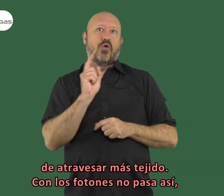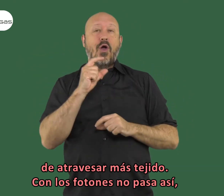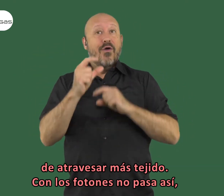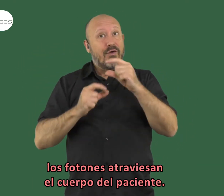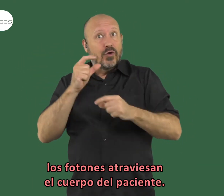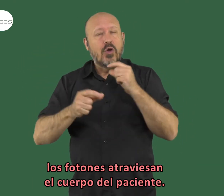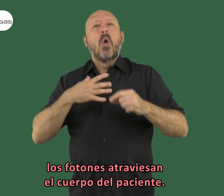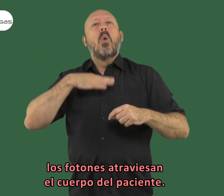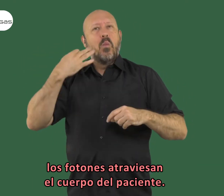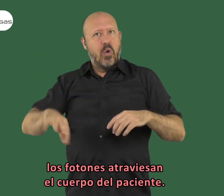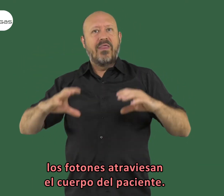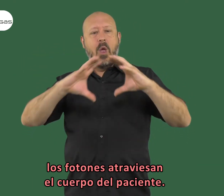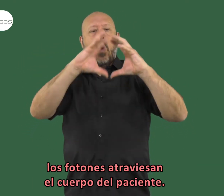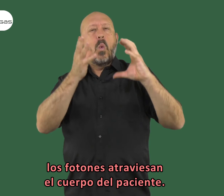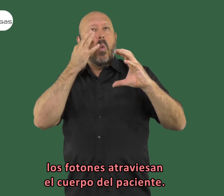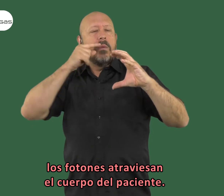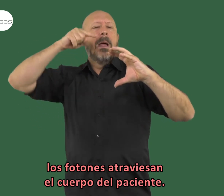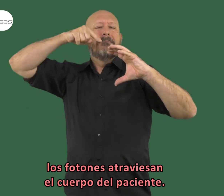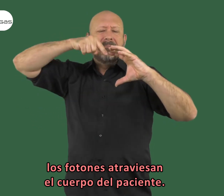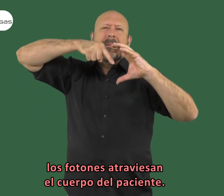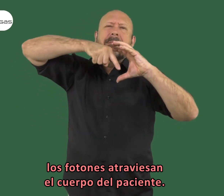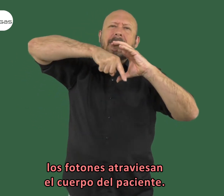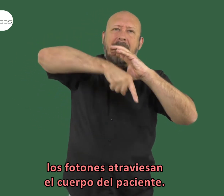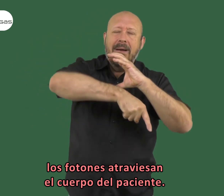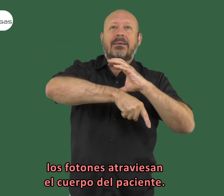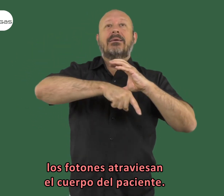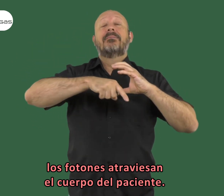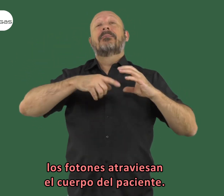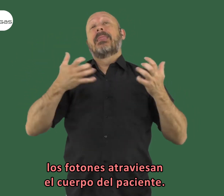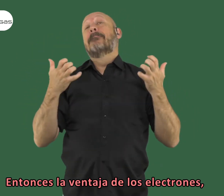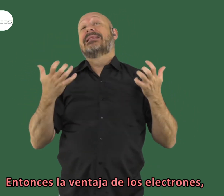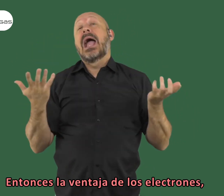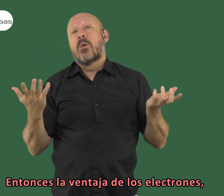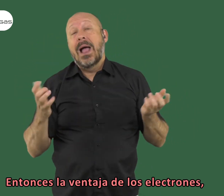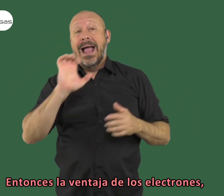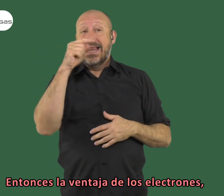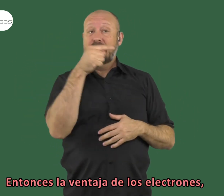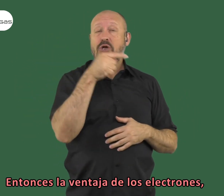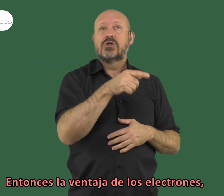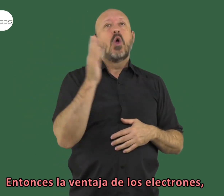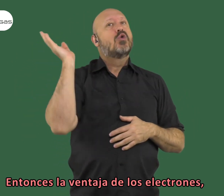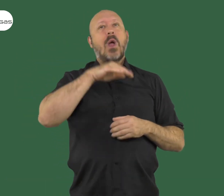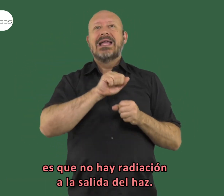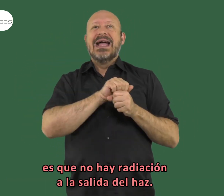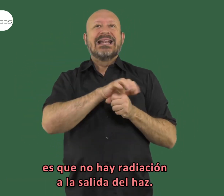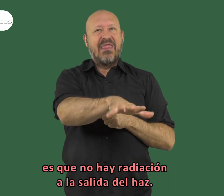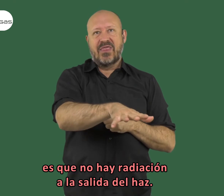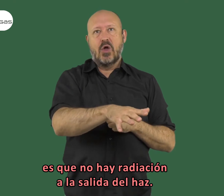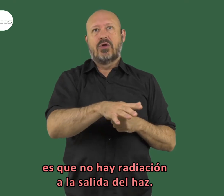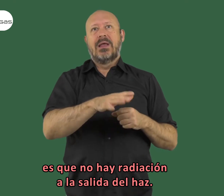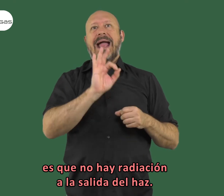no pasa así, los fotones atraviesan el cuerpo del paciente. Entonces, la ventaja de los electrones es que no